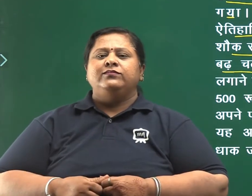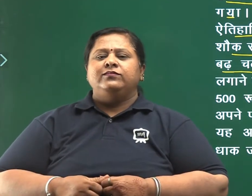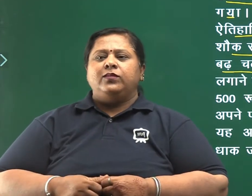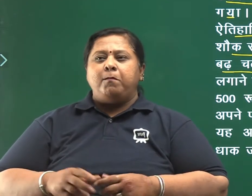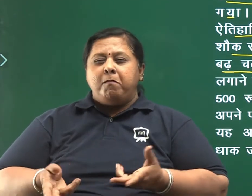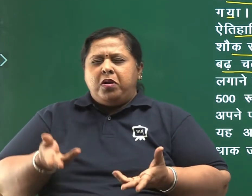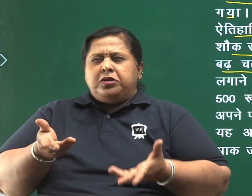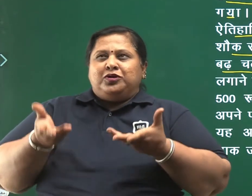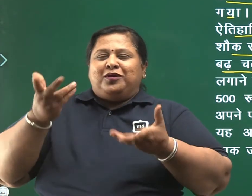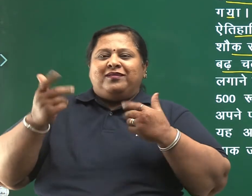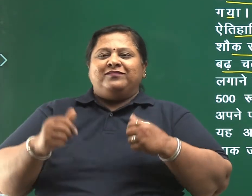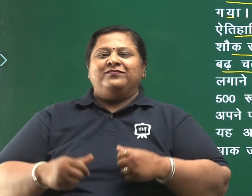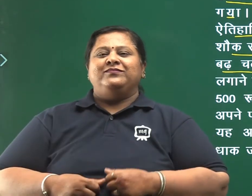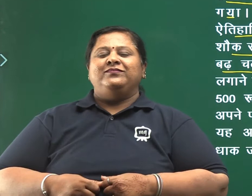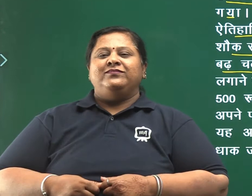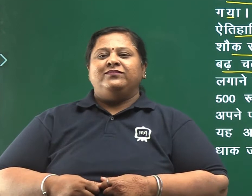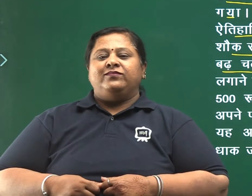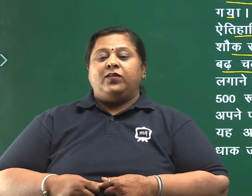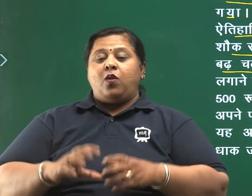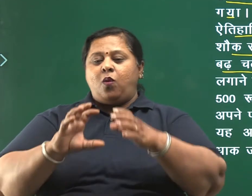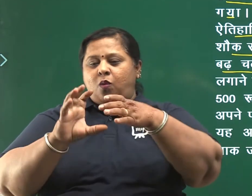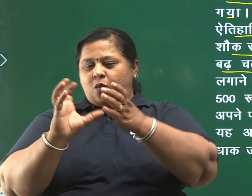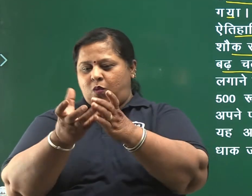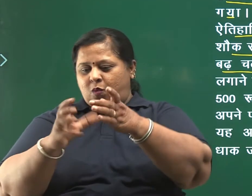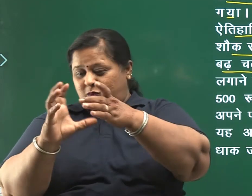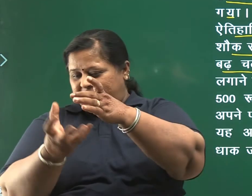बढ़ चढ़कर लोटे की